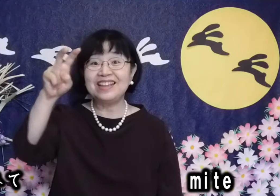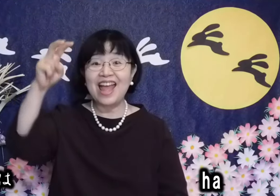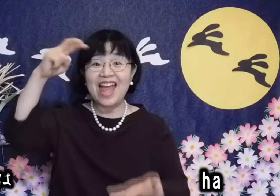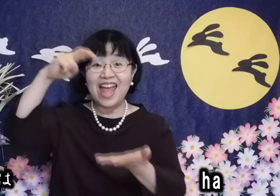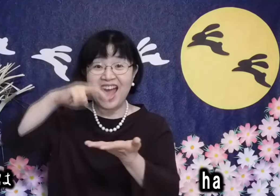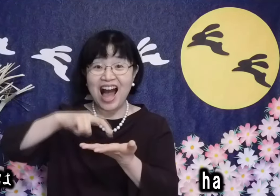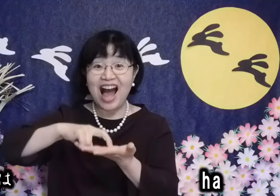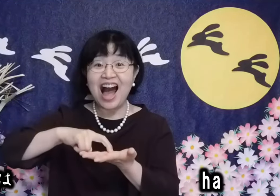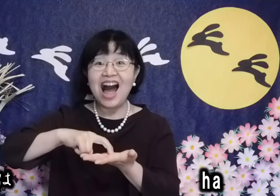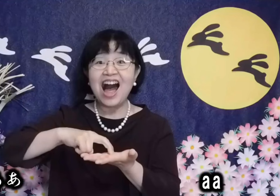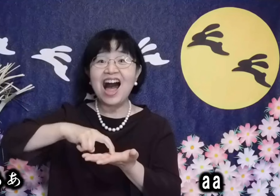て